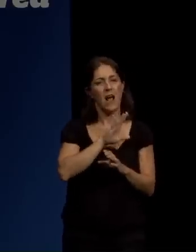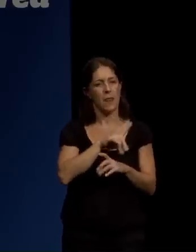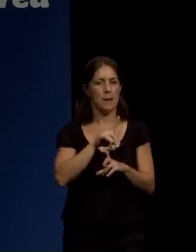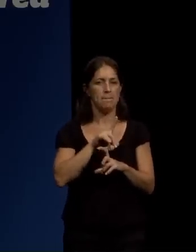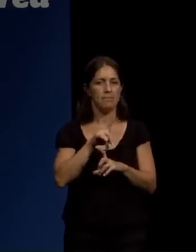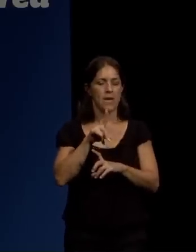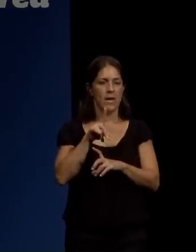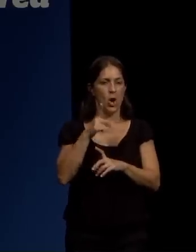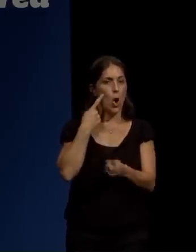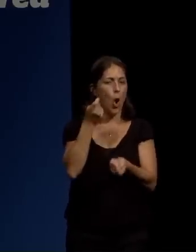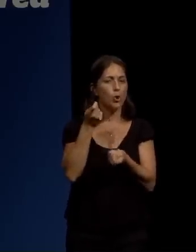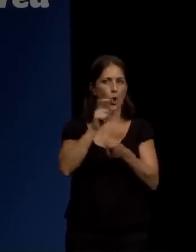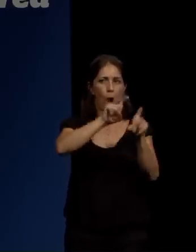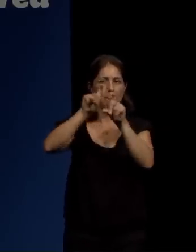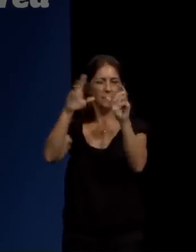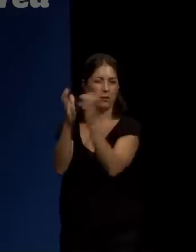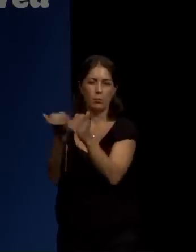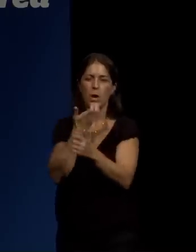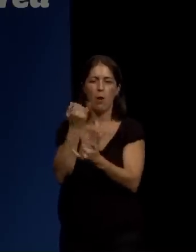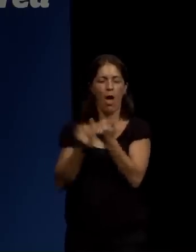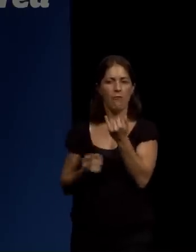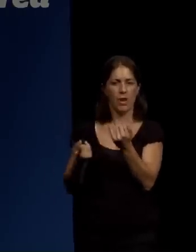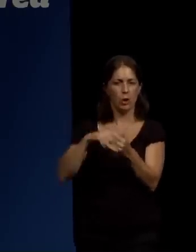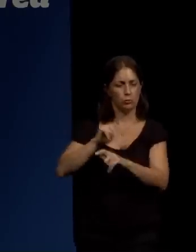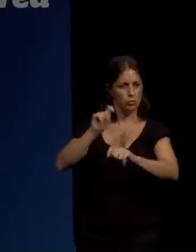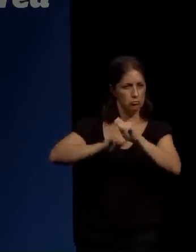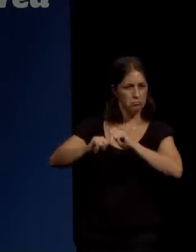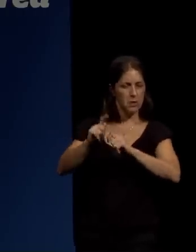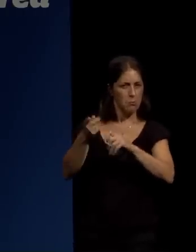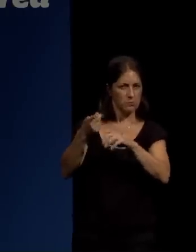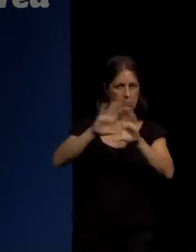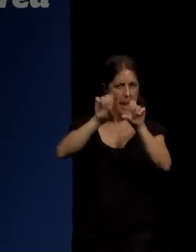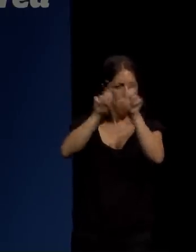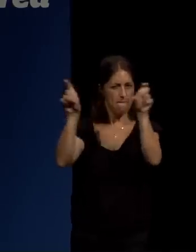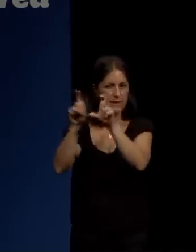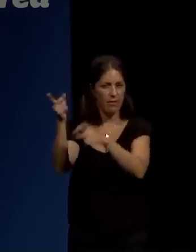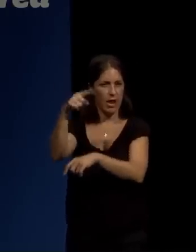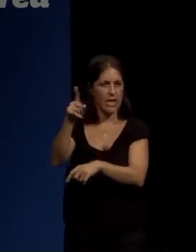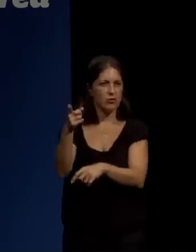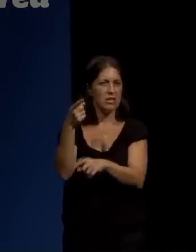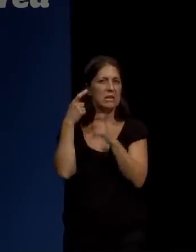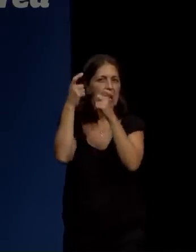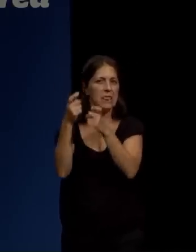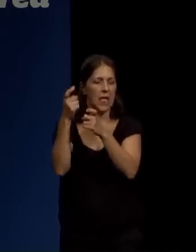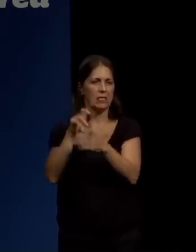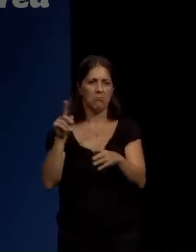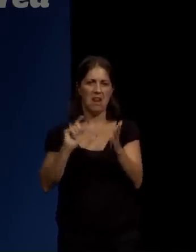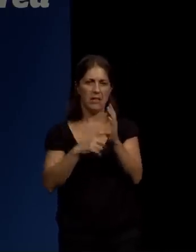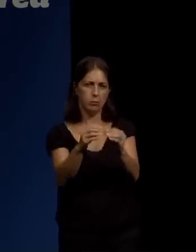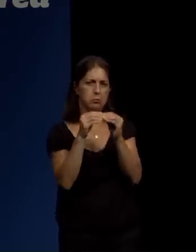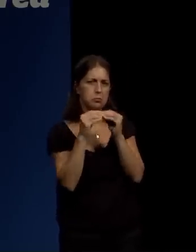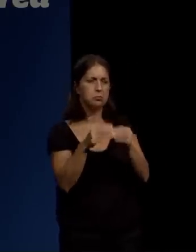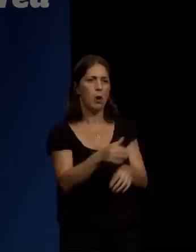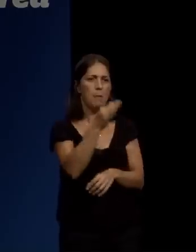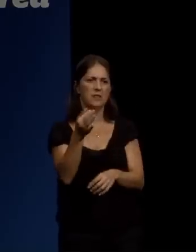que organizacións, que empresas, que sociedades opacas pretenden facer as nosas leis e gobernar en contra das